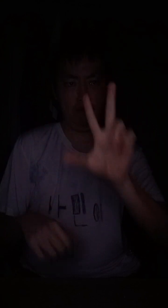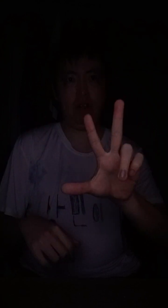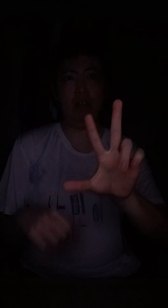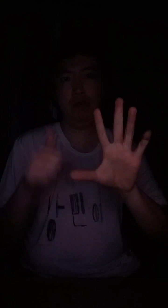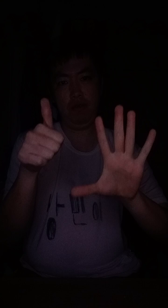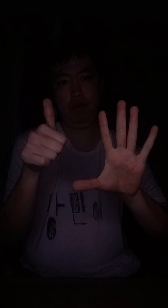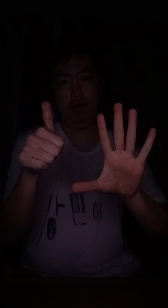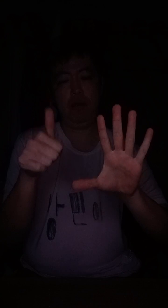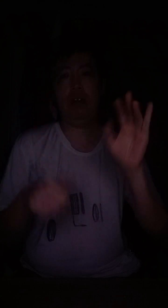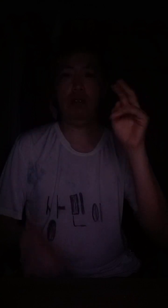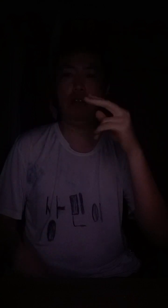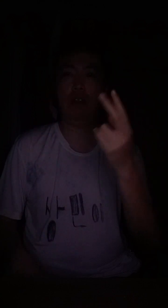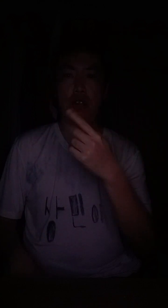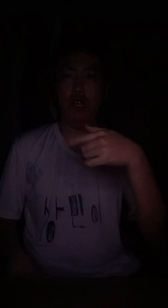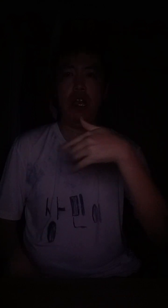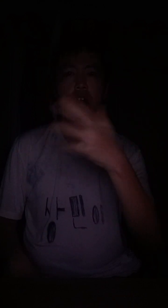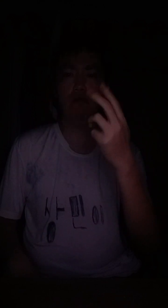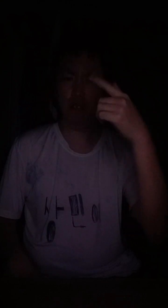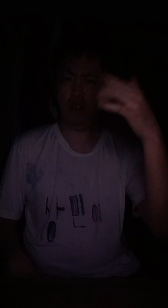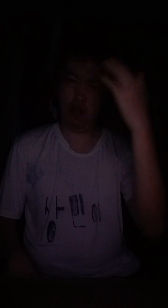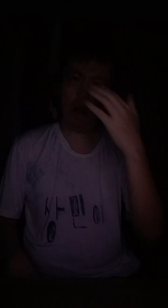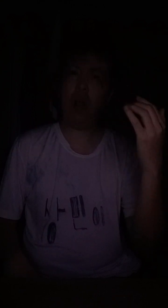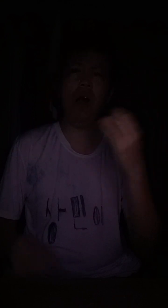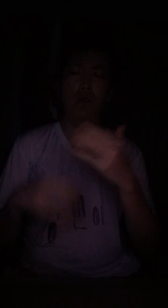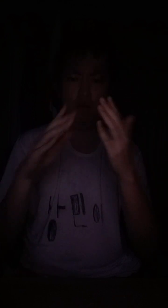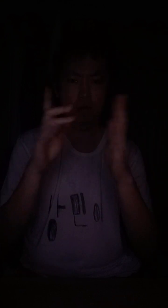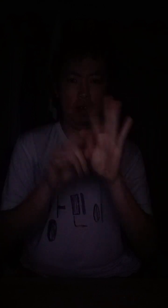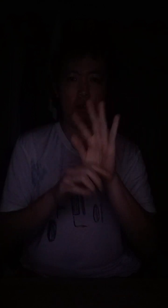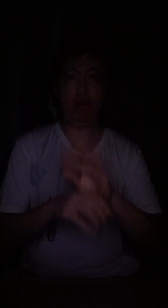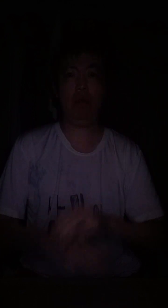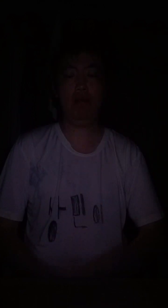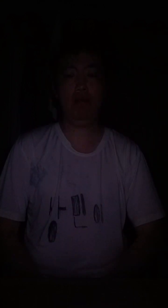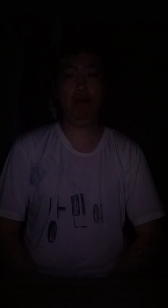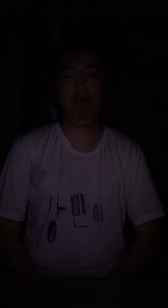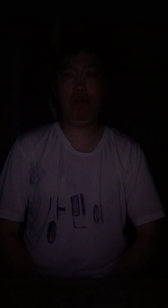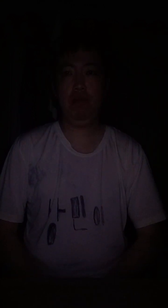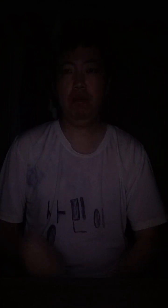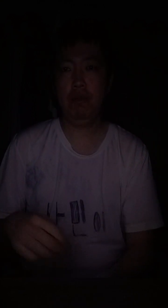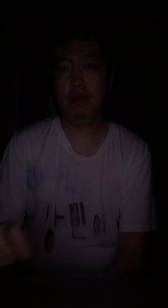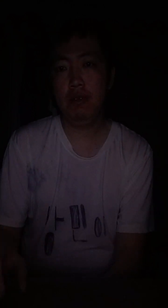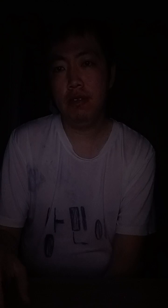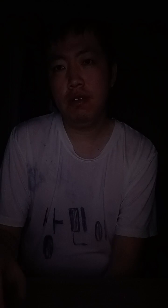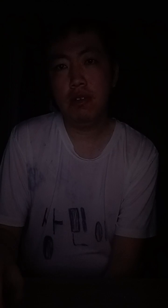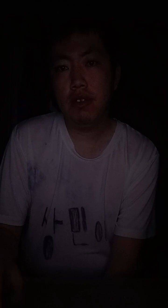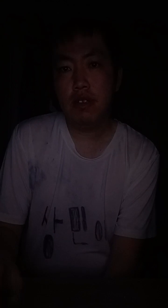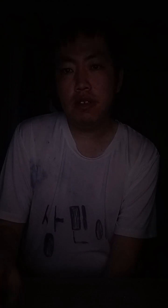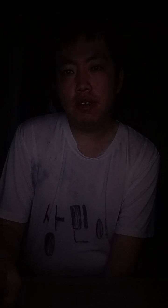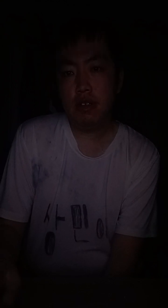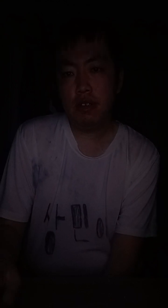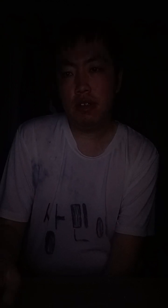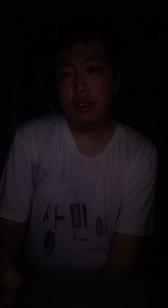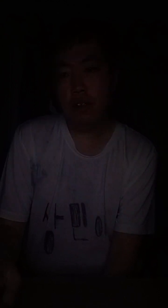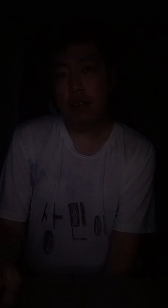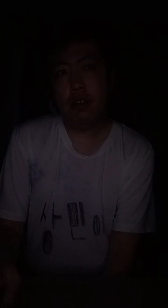가운데 36%가 여름철에 집중 발생하고 있습니다. SBS 송승근입니다.